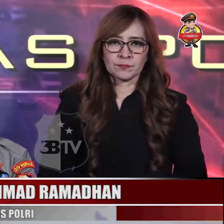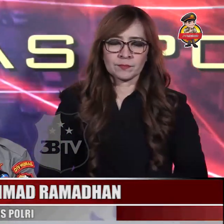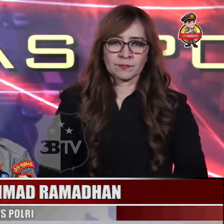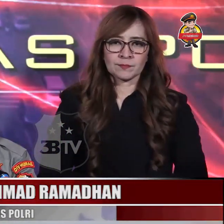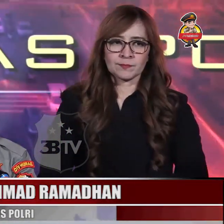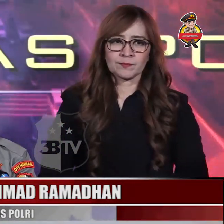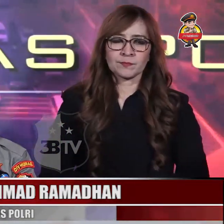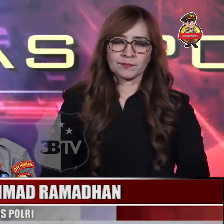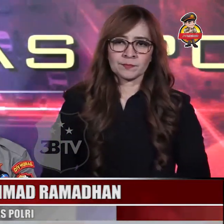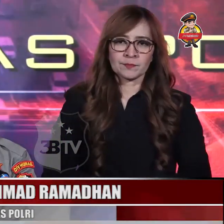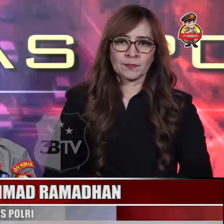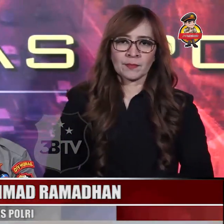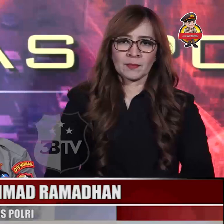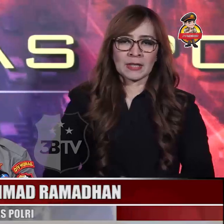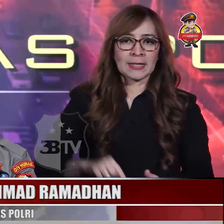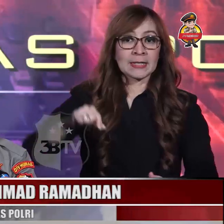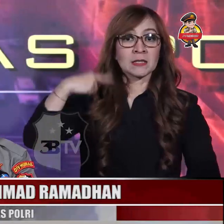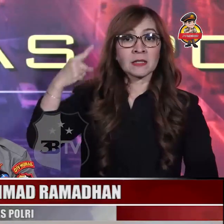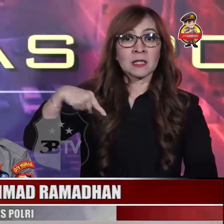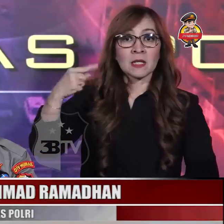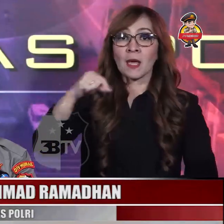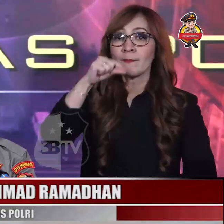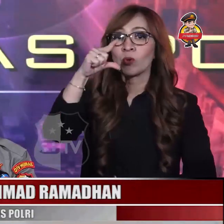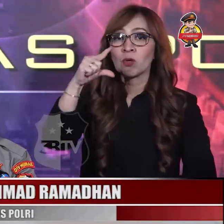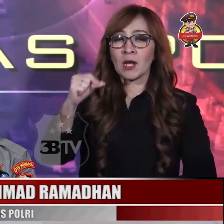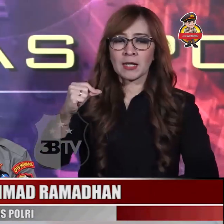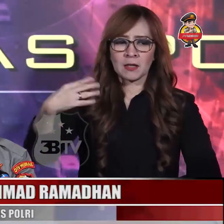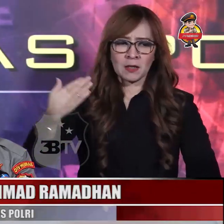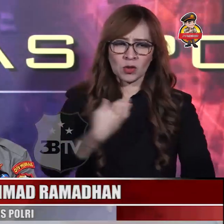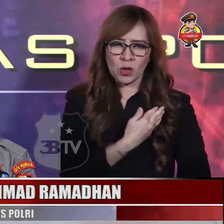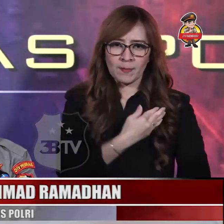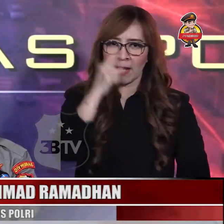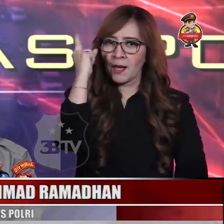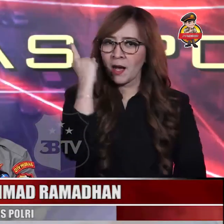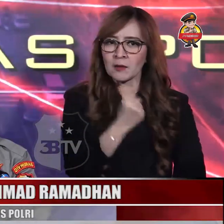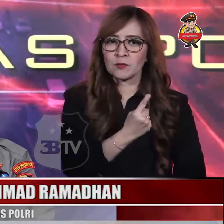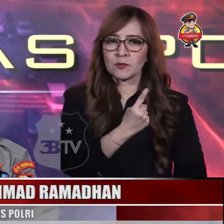Ini saya sampaikan bahwa setiap bulan korban diwajibkan